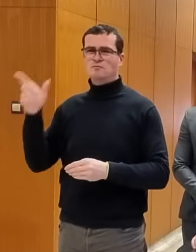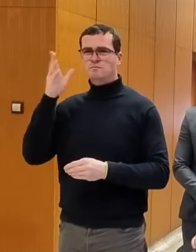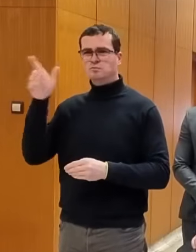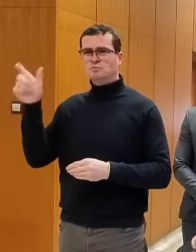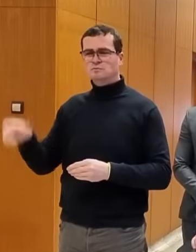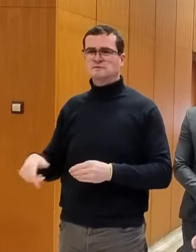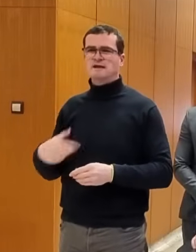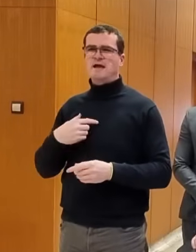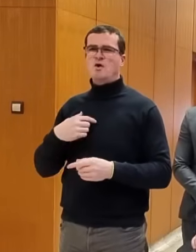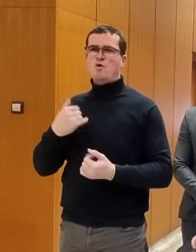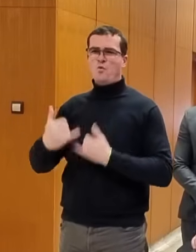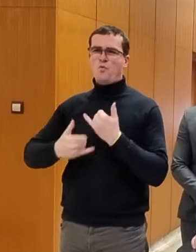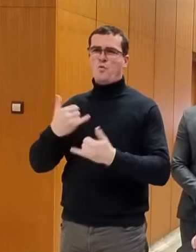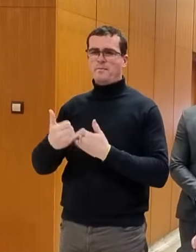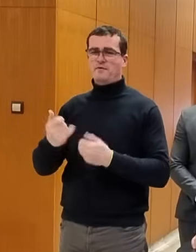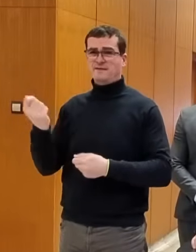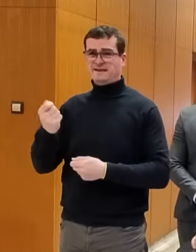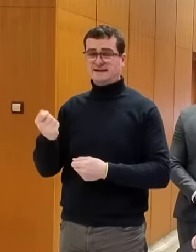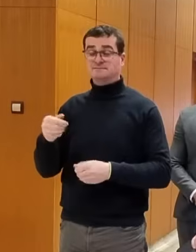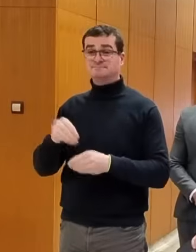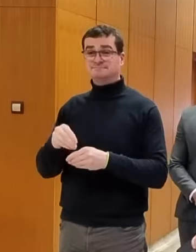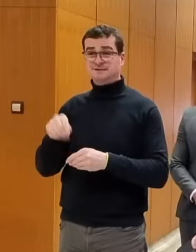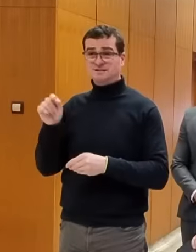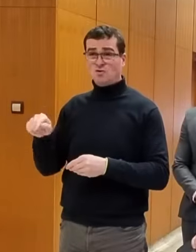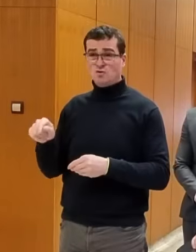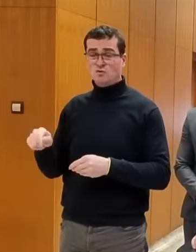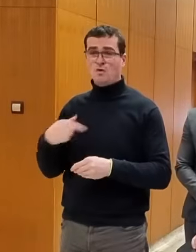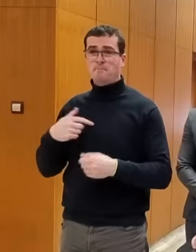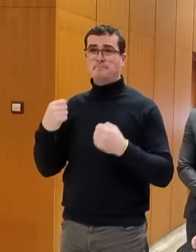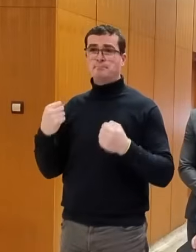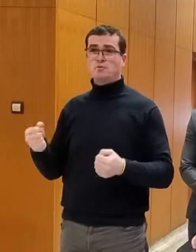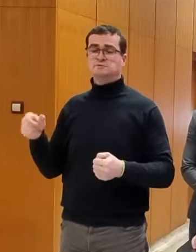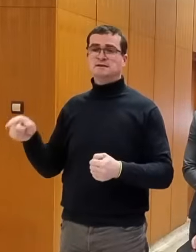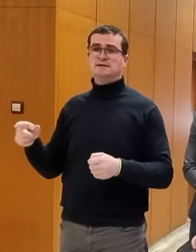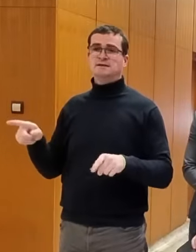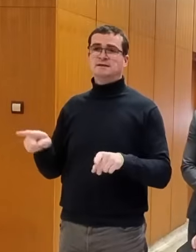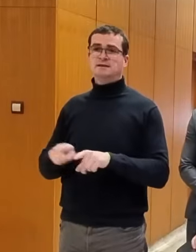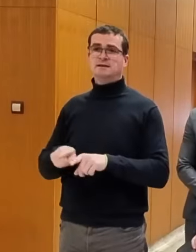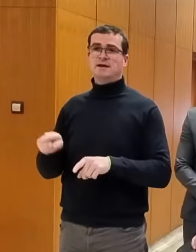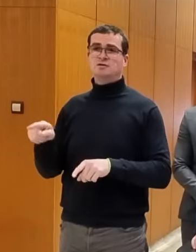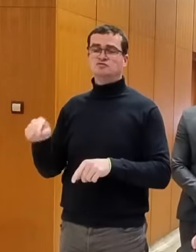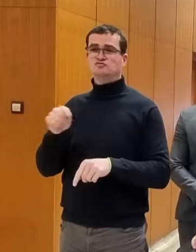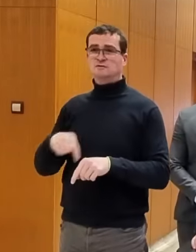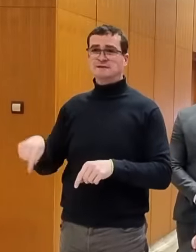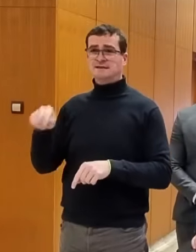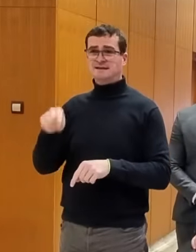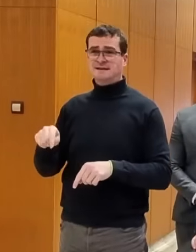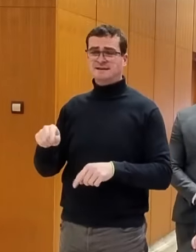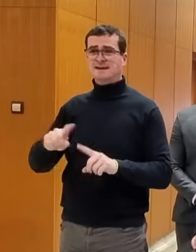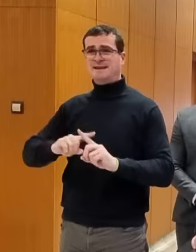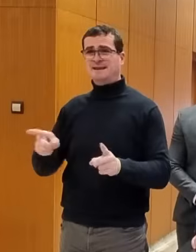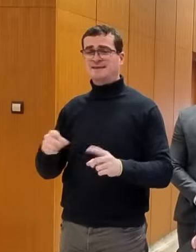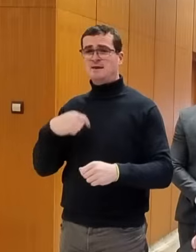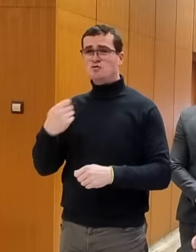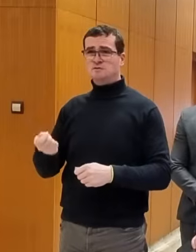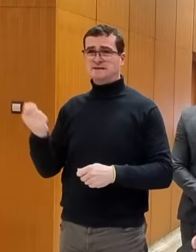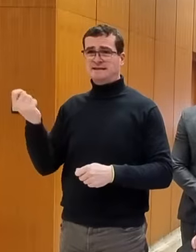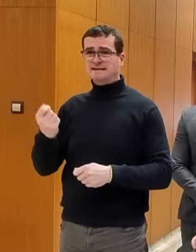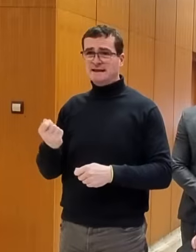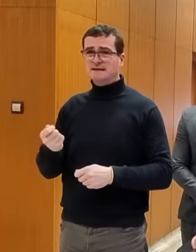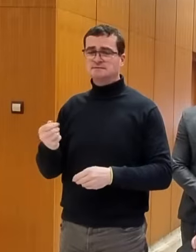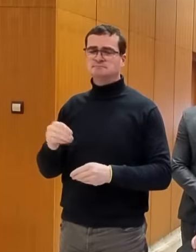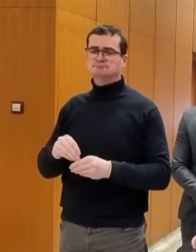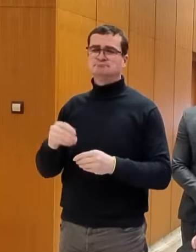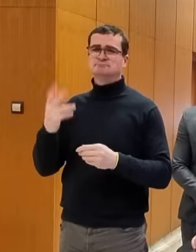v zásade recidivistom. Za týmto účelom, aby sme posilnili aj toto alternatívne ukladanie trestov,